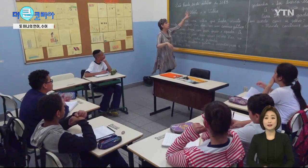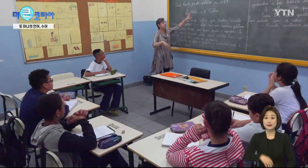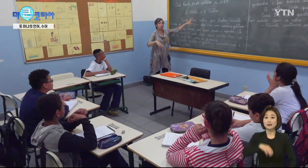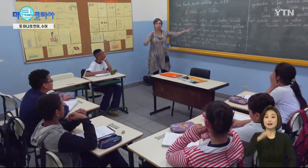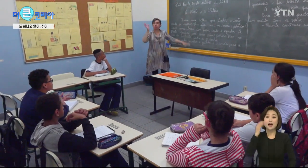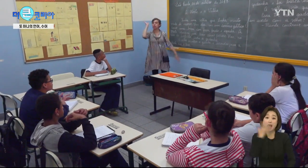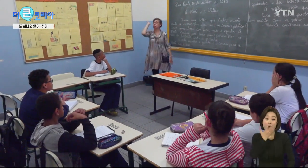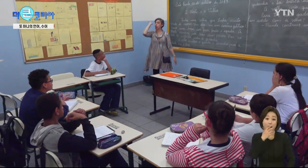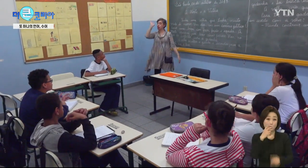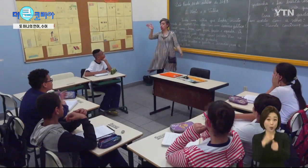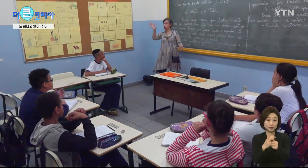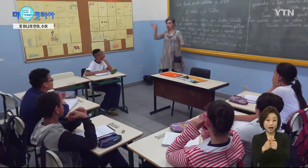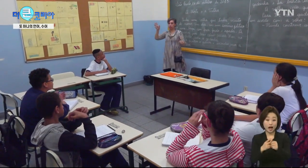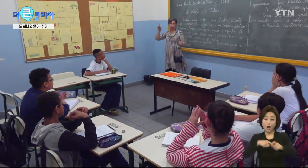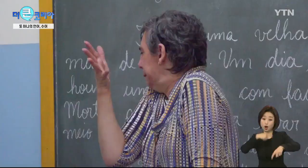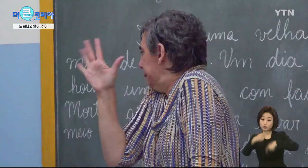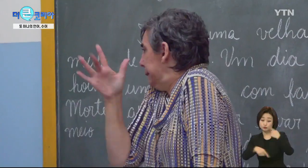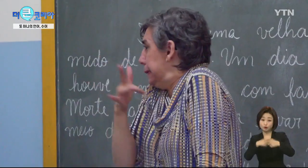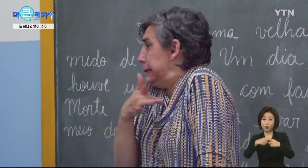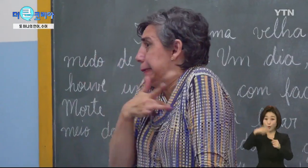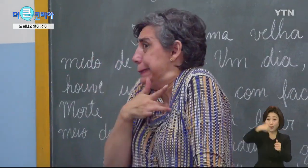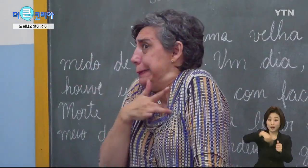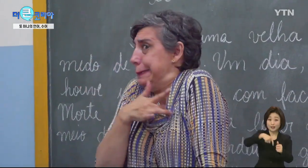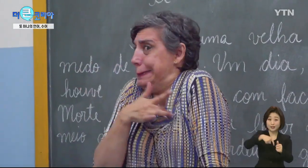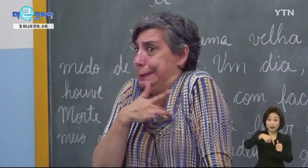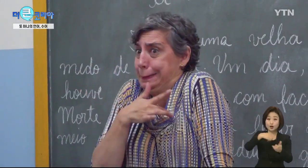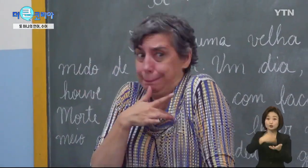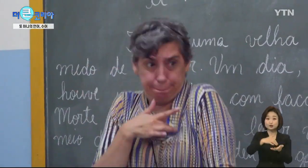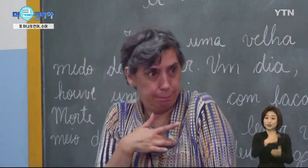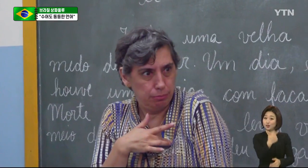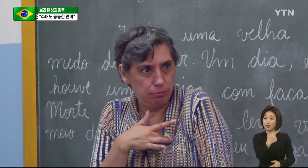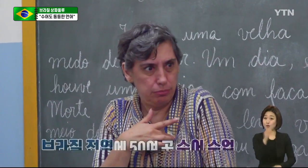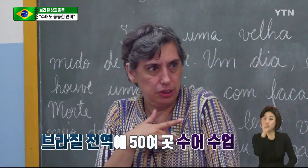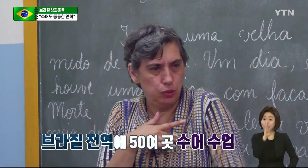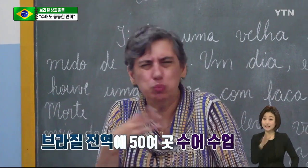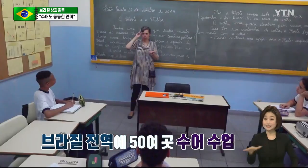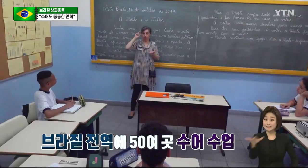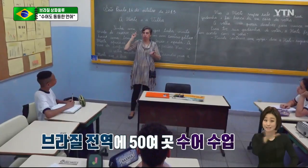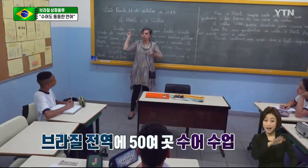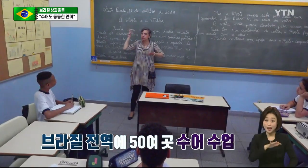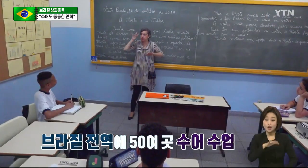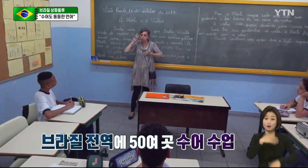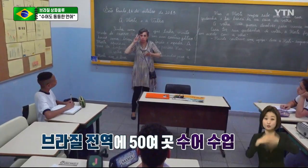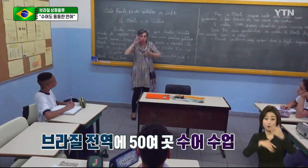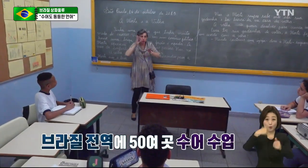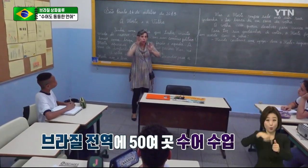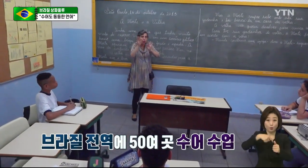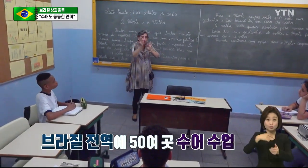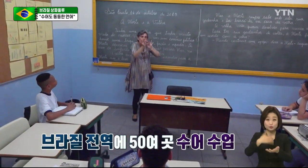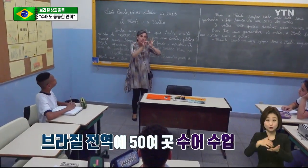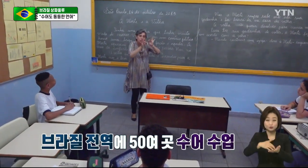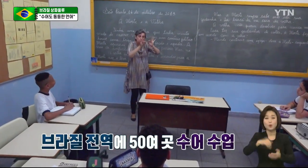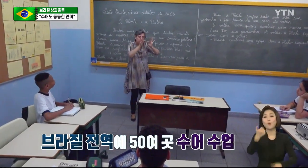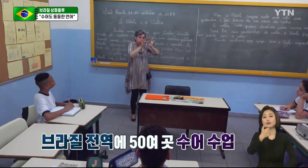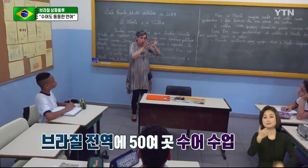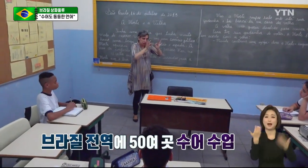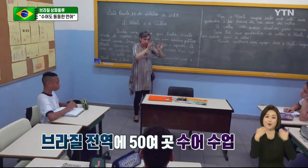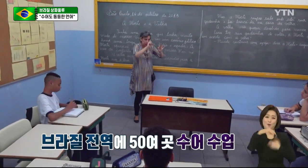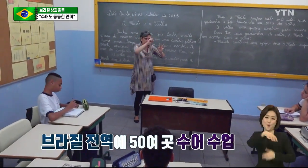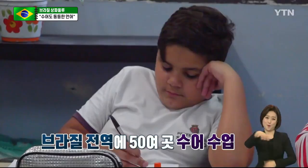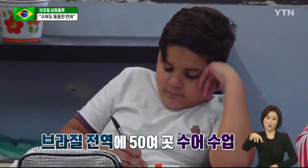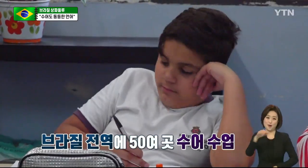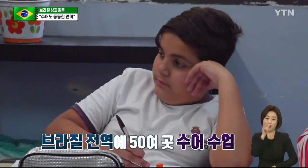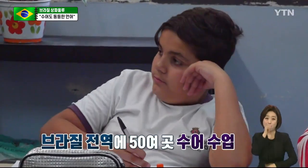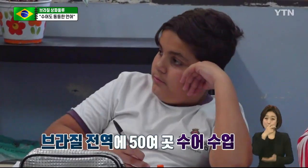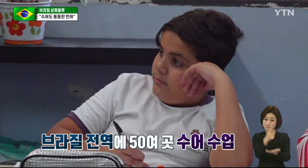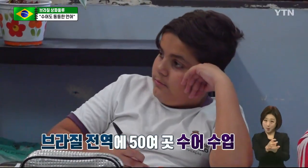상파울로의 청인 교사가 수어로 수업하는 학교는 6곳, 브라질 전역에는 50여 개가 있습니다. 법과 제도로